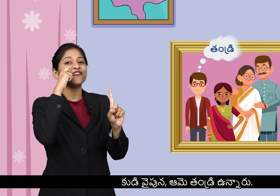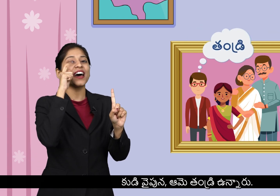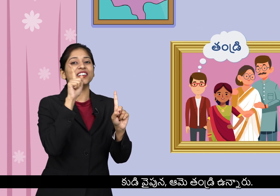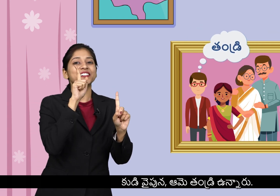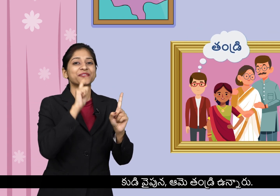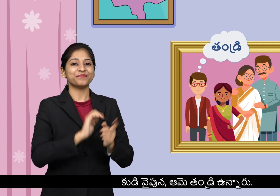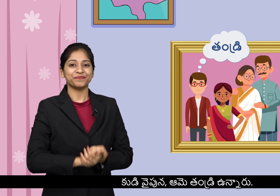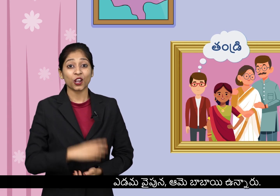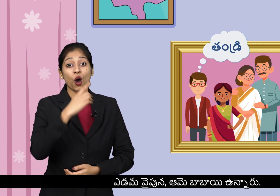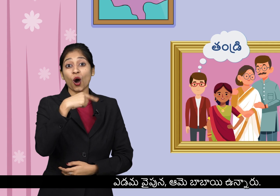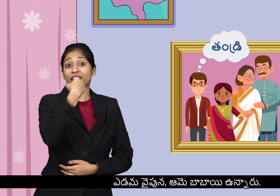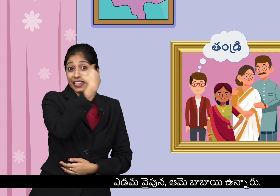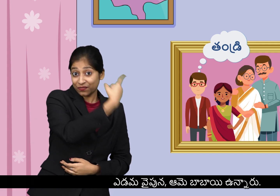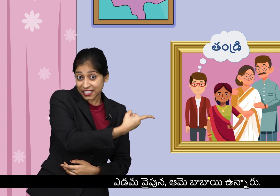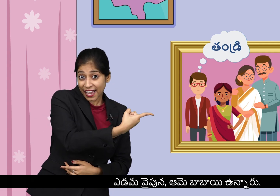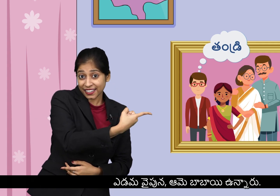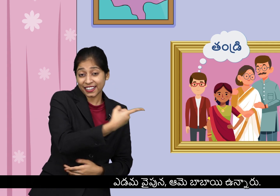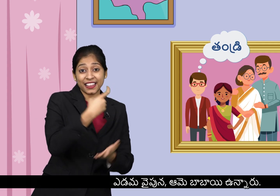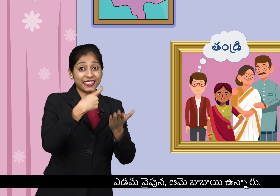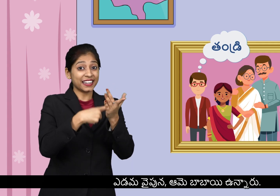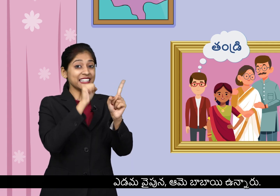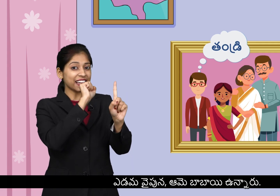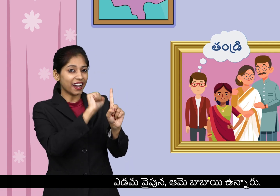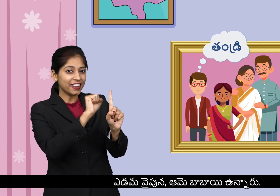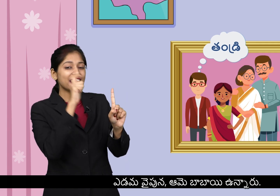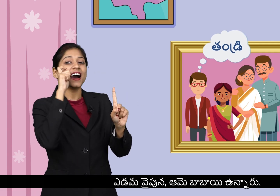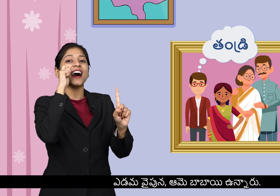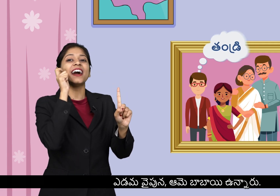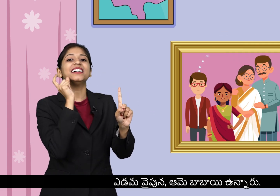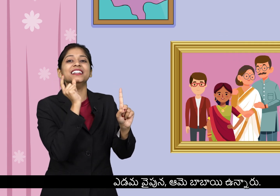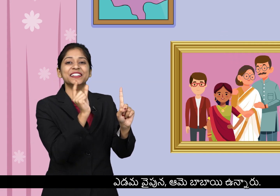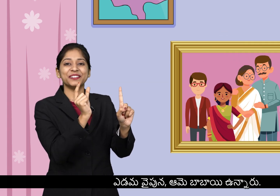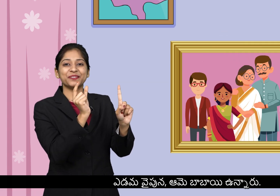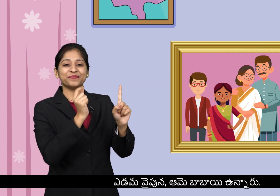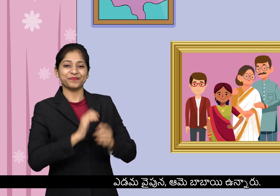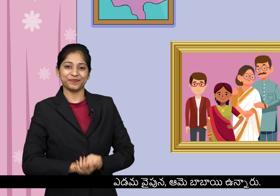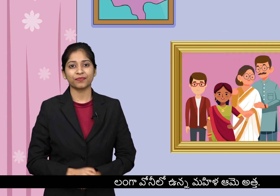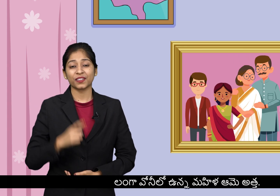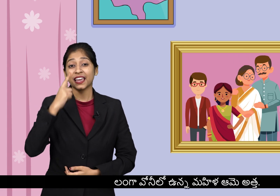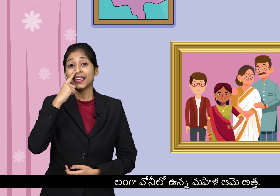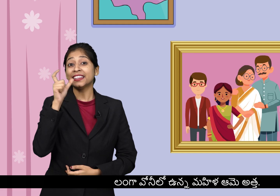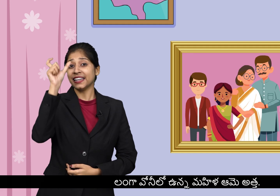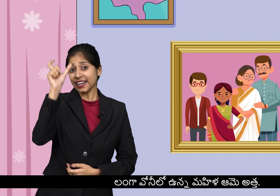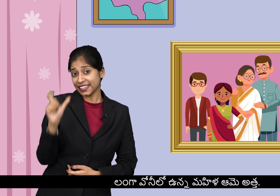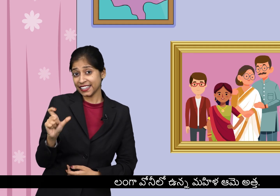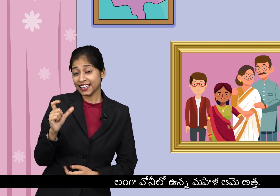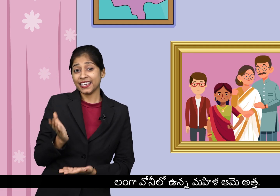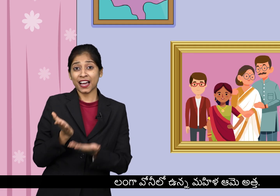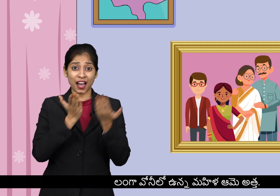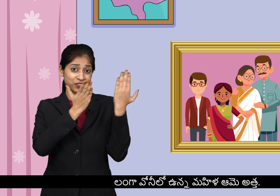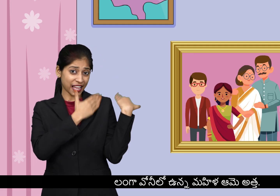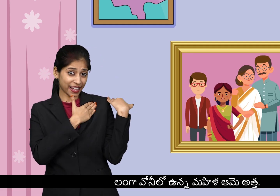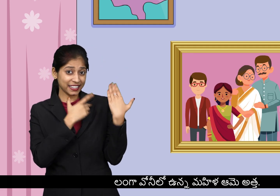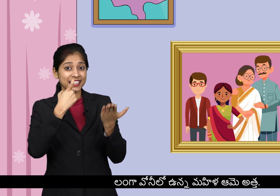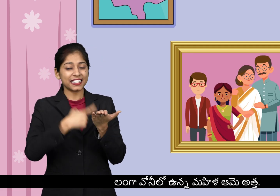తండ్రి ఉన్నారు. ఎడం వైపున ఆమె బాబాయి ఉన్నారు. లంగా ఓణీలో ఉన్న మహిళ